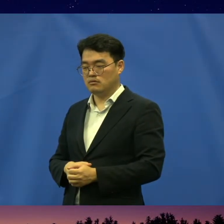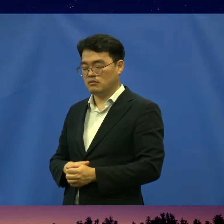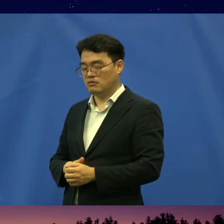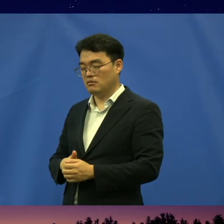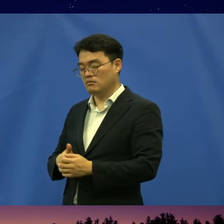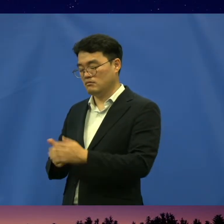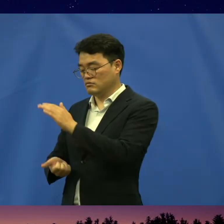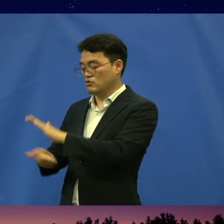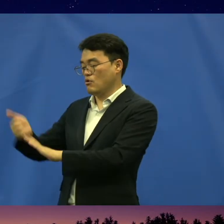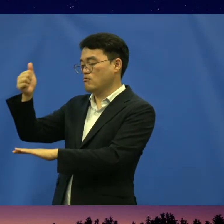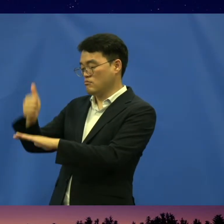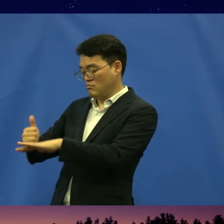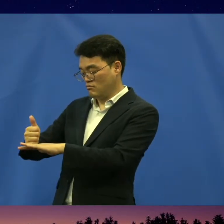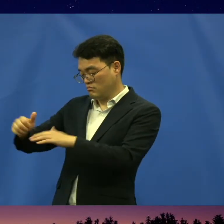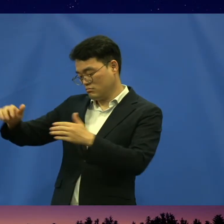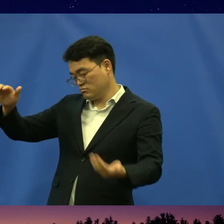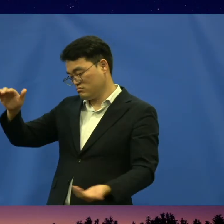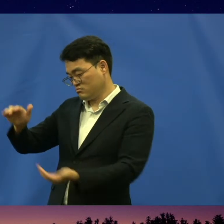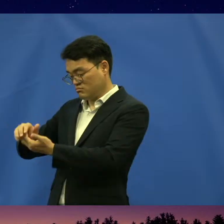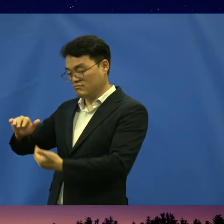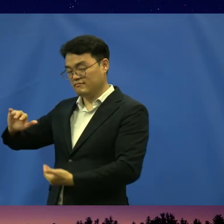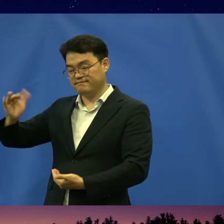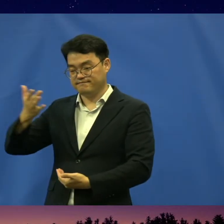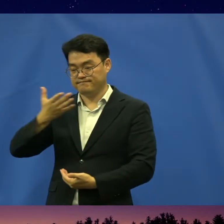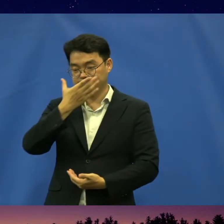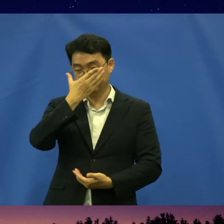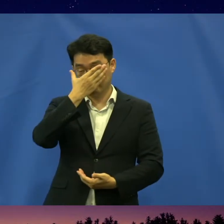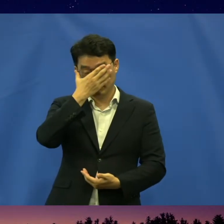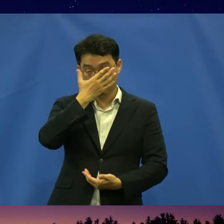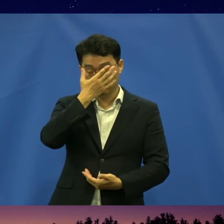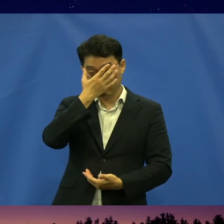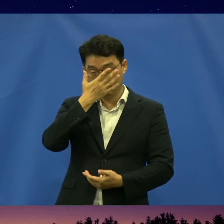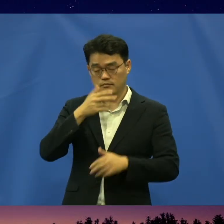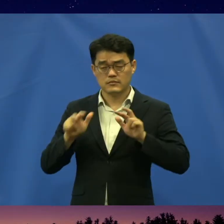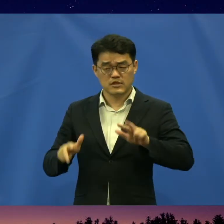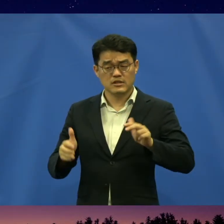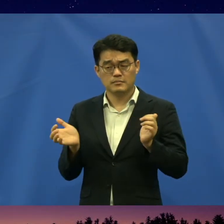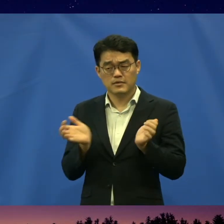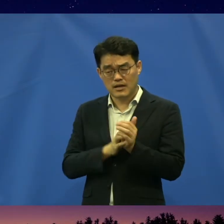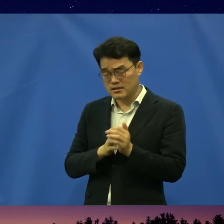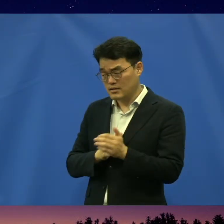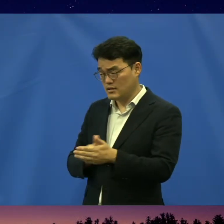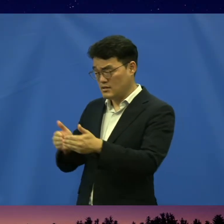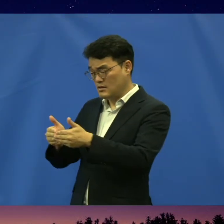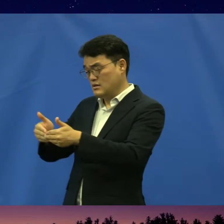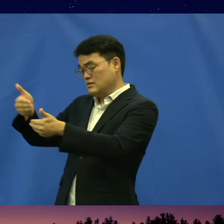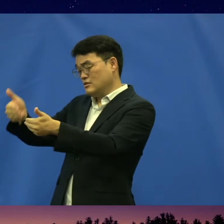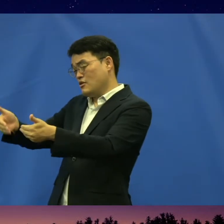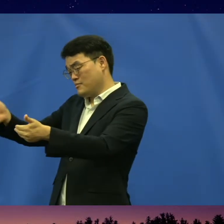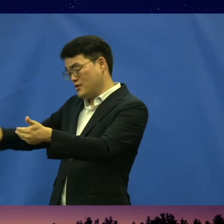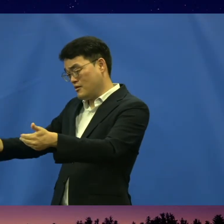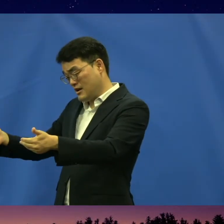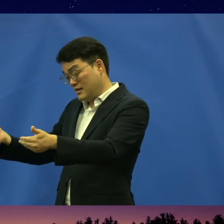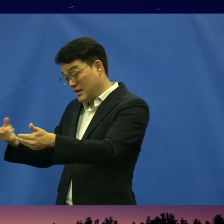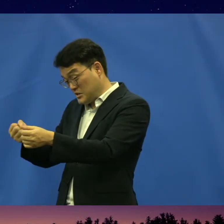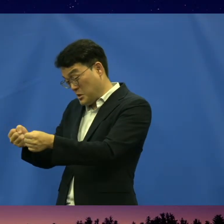끝을 맺었다는 게 의미가 깊어요. 그동안 성벽 제거를 시도한 적은 여러 번 있었어요.